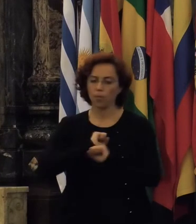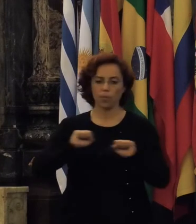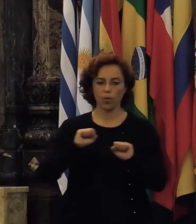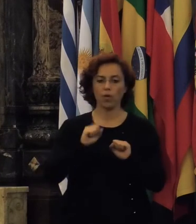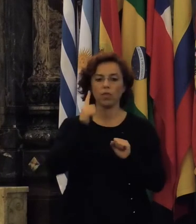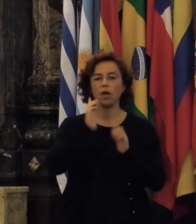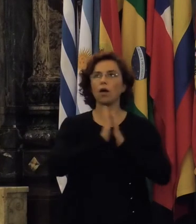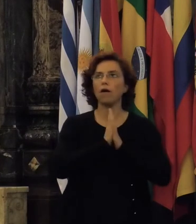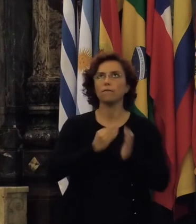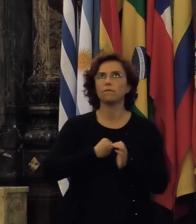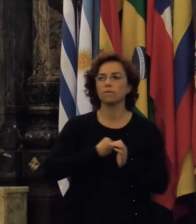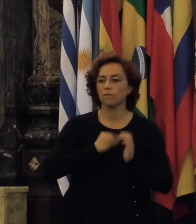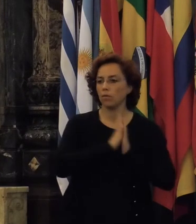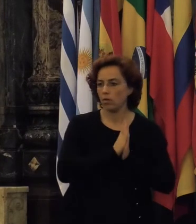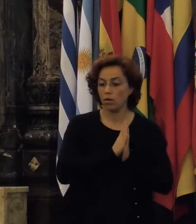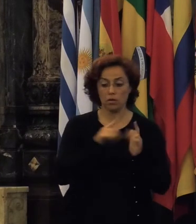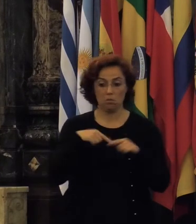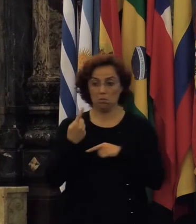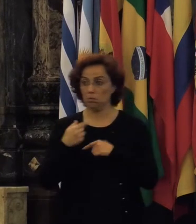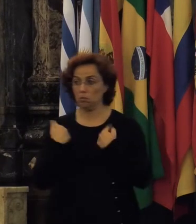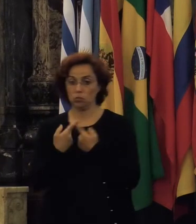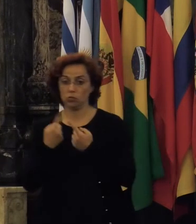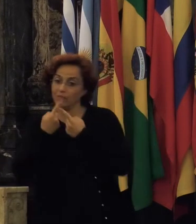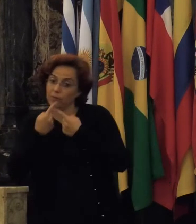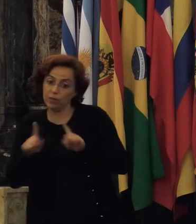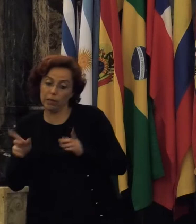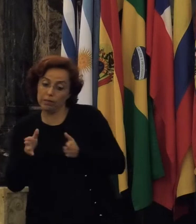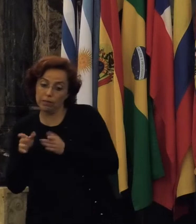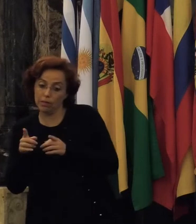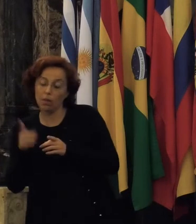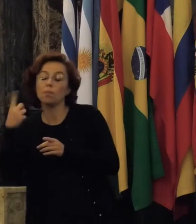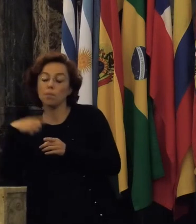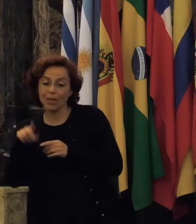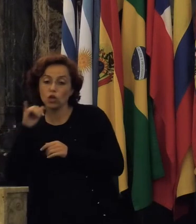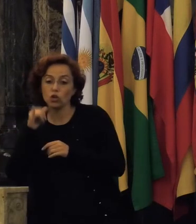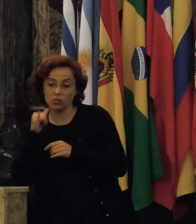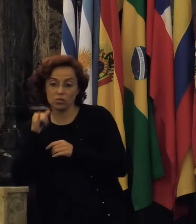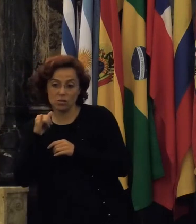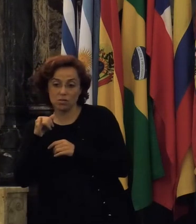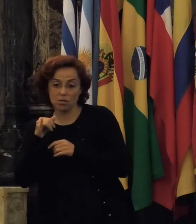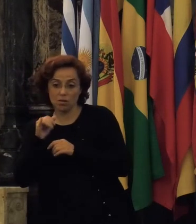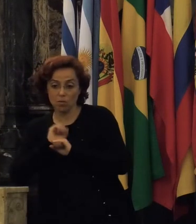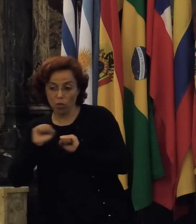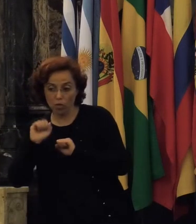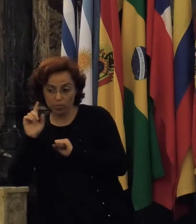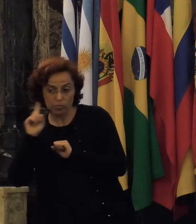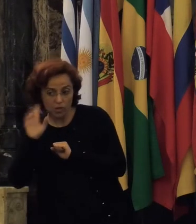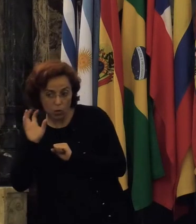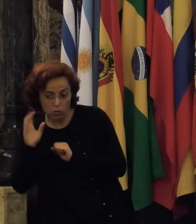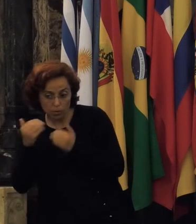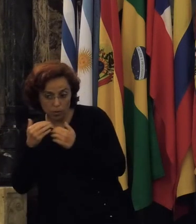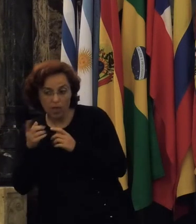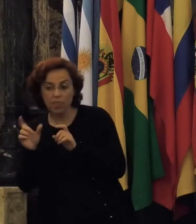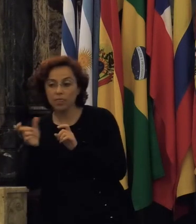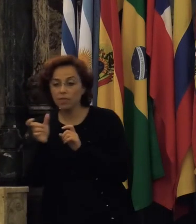Sostenida en la creencia. Nosotros no vamos por ese camino. Pero sí tenemos que sostener la pregunta de la